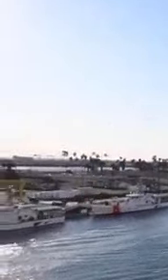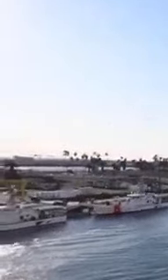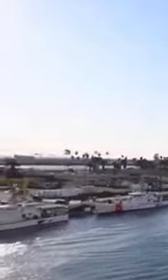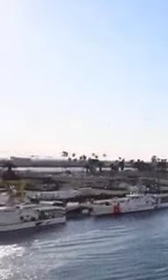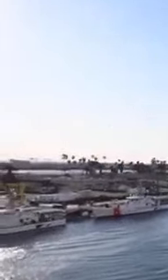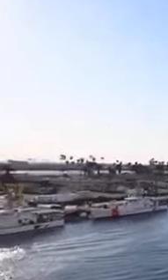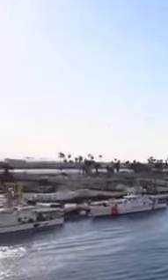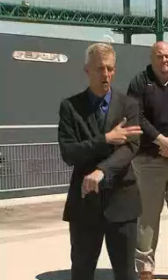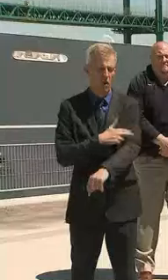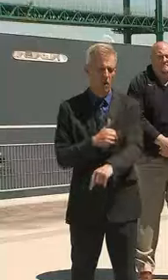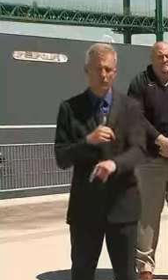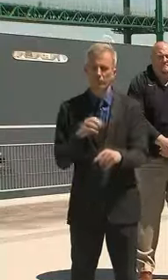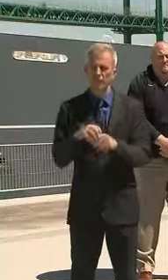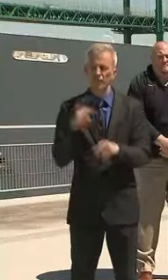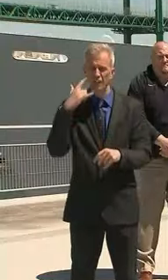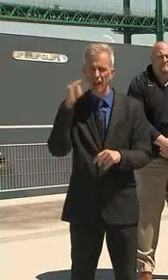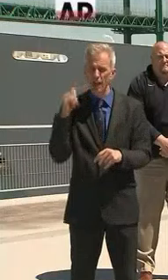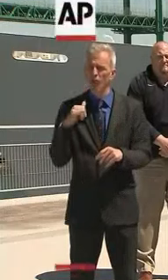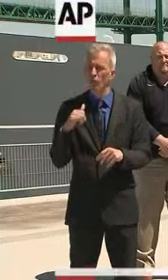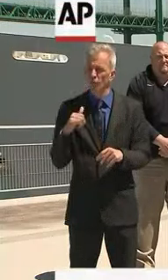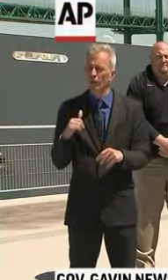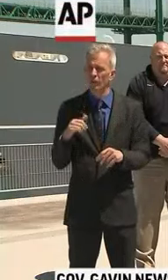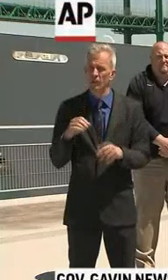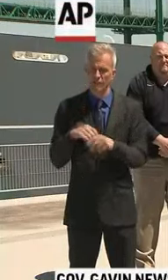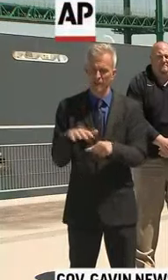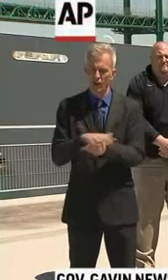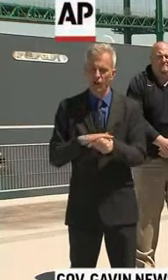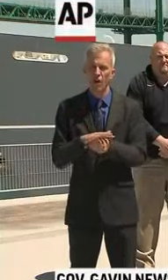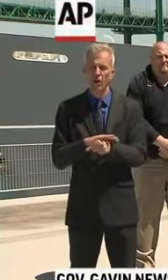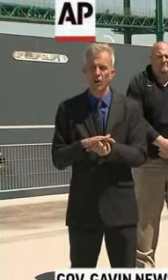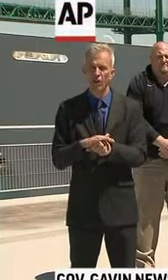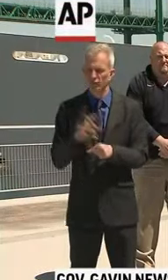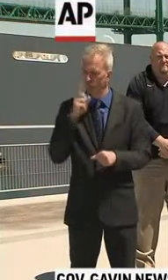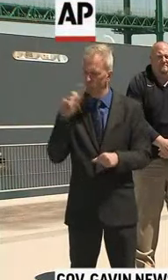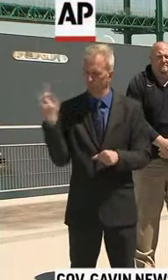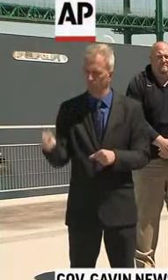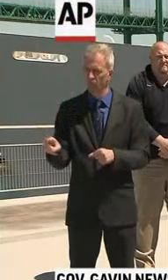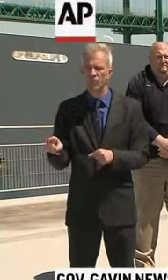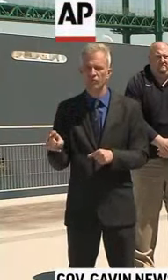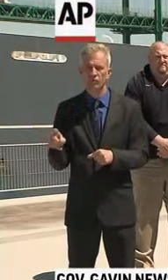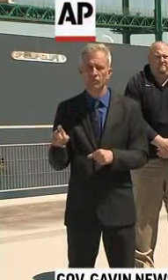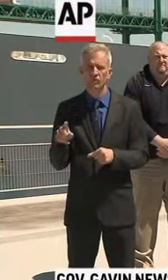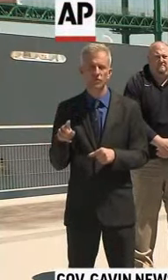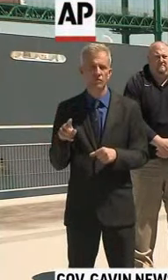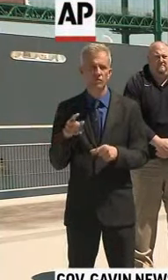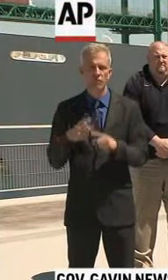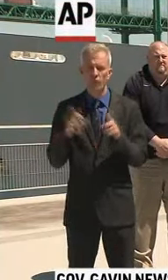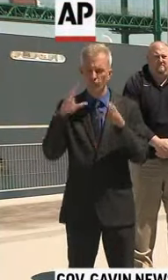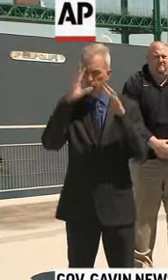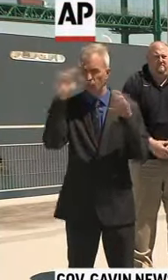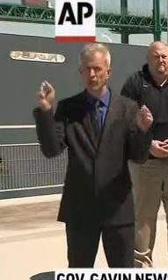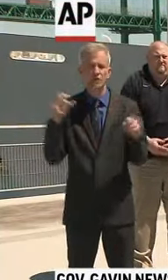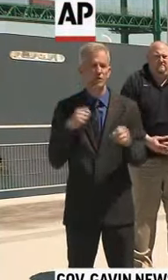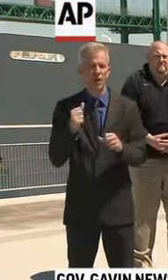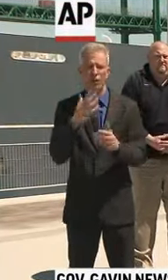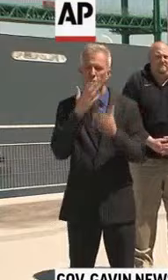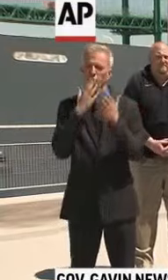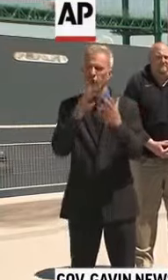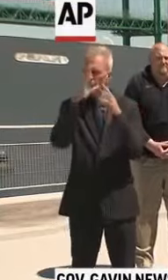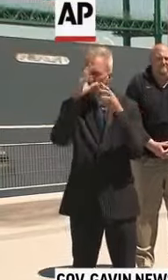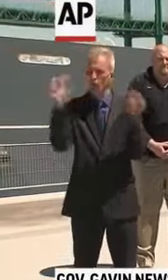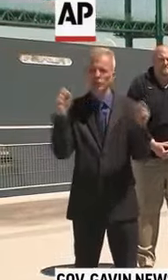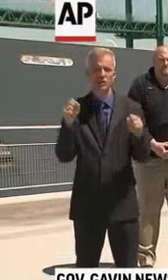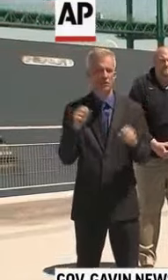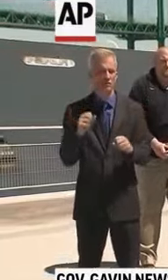y estos hombres y mujeres se le pidiese a los pocos días que vinieran y vinieron de todo diferentes hospitales estar al teléfono la región